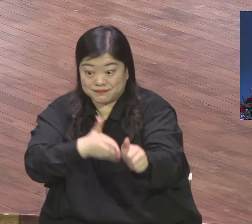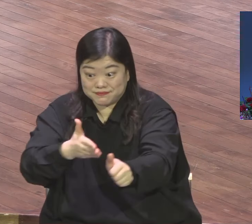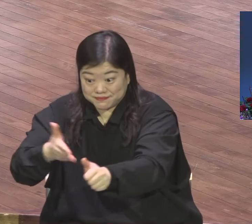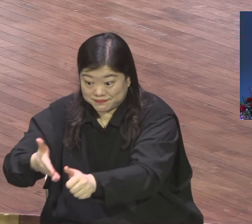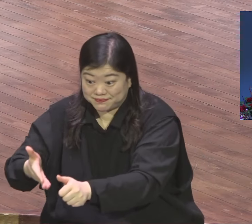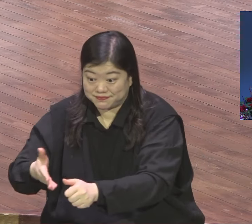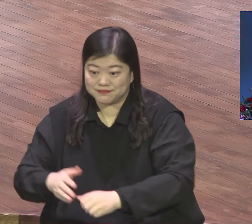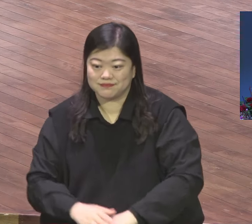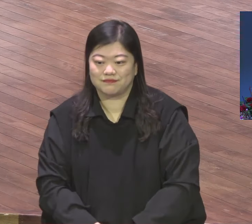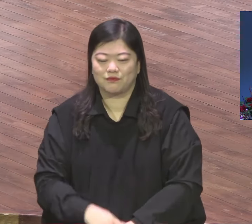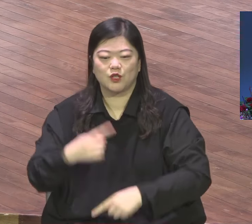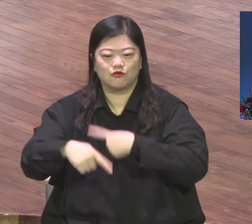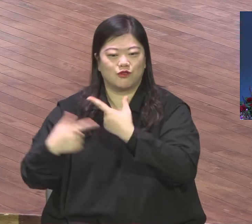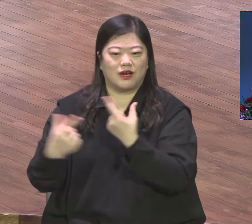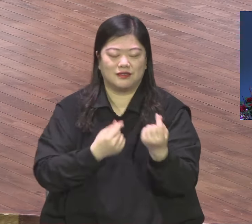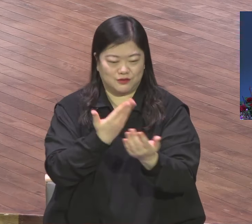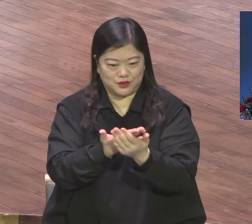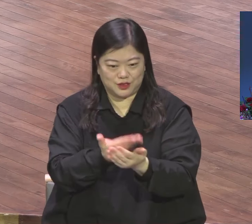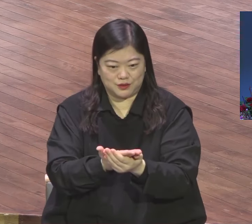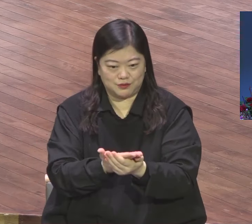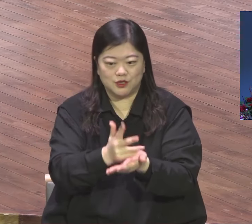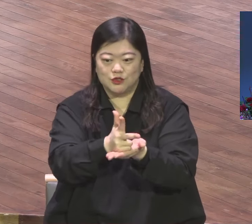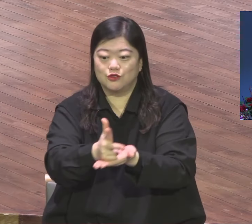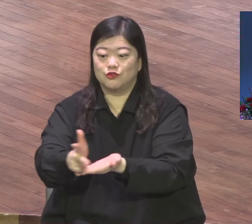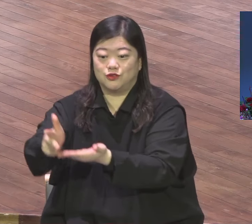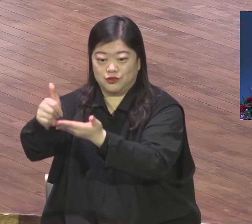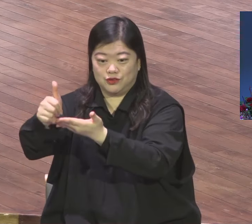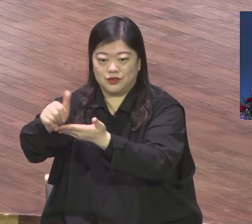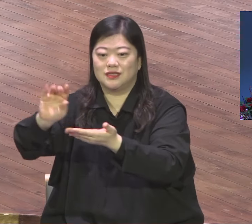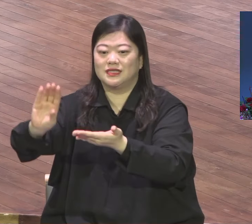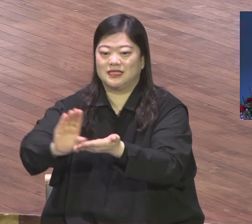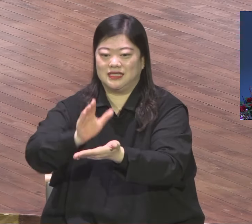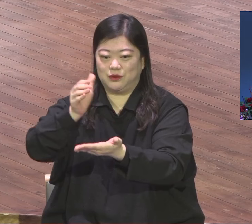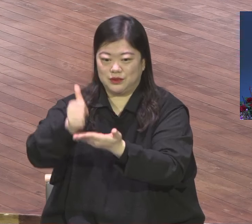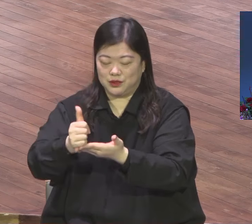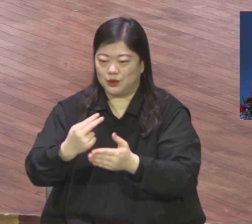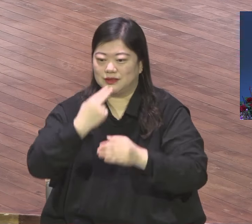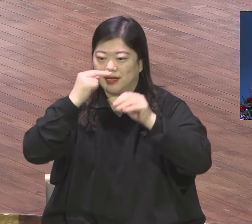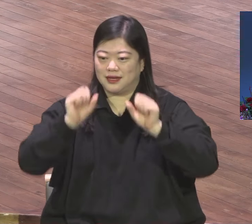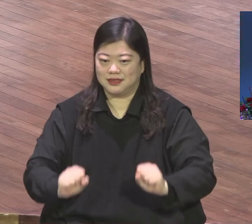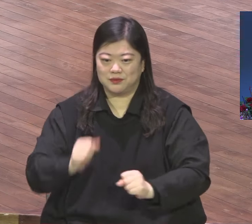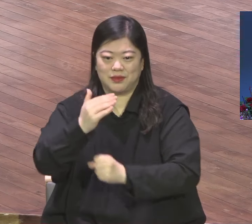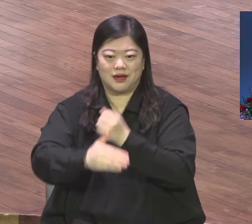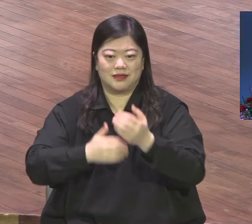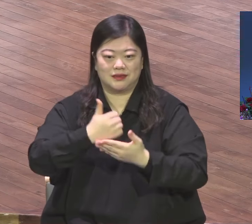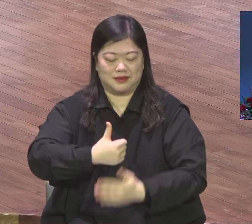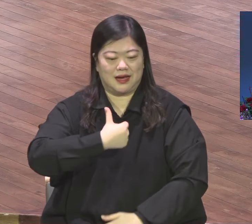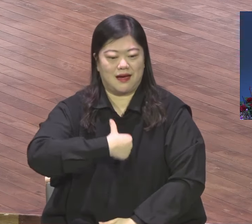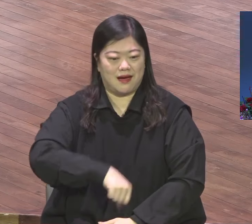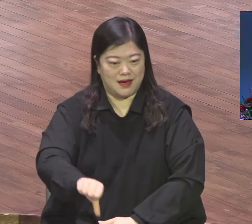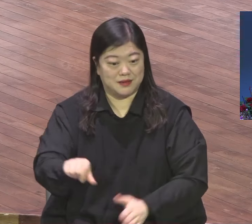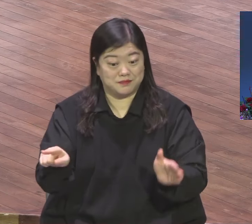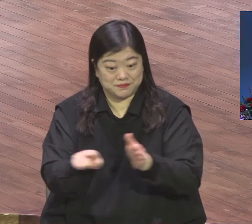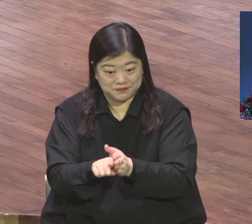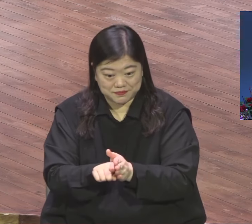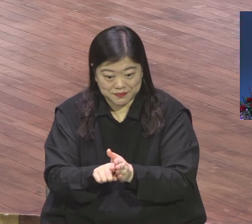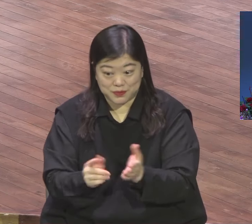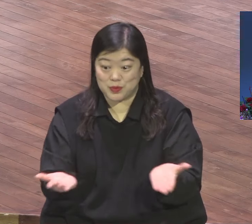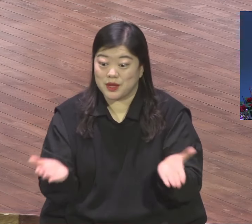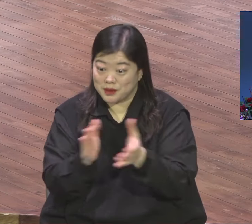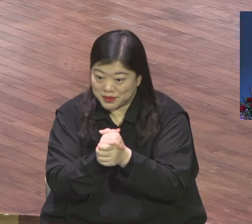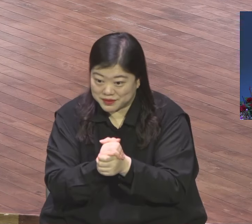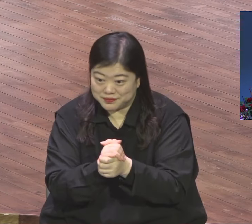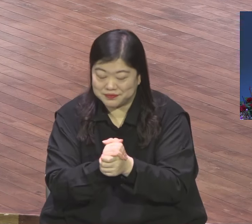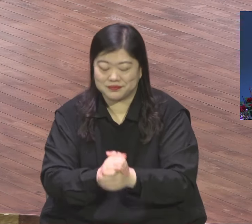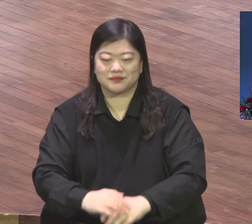바랍니다. 신앙 고백합니다. 주는 그리스도시요 살아계신 하나님의 아들이십니다.